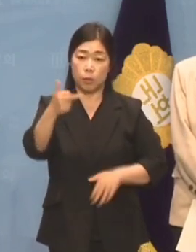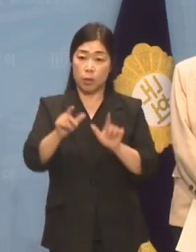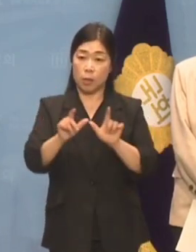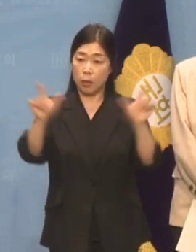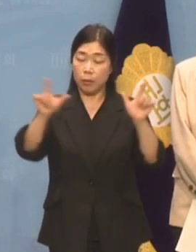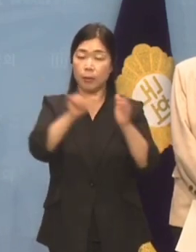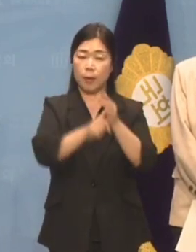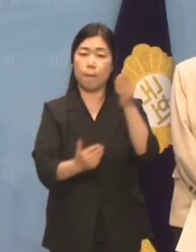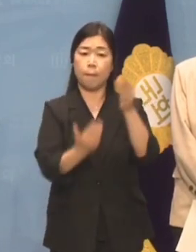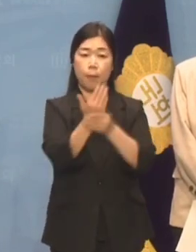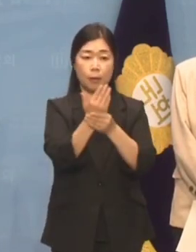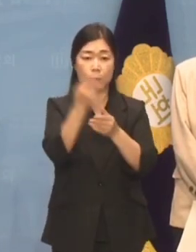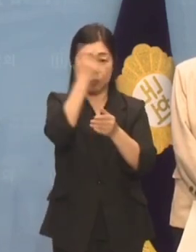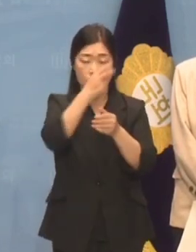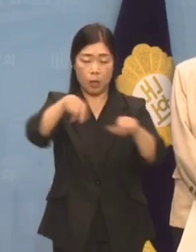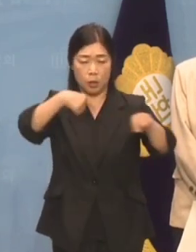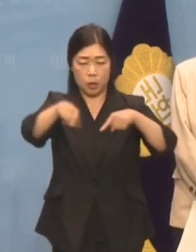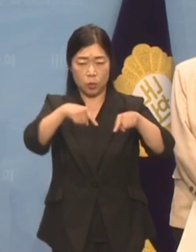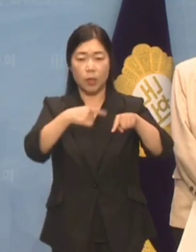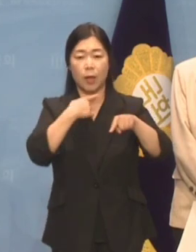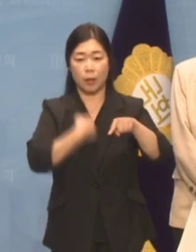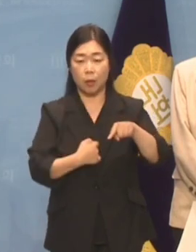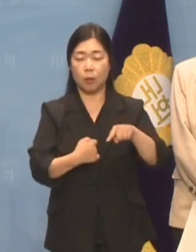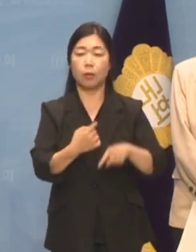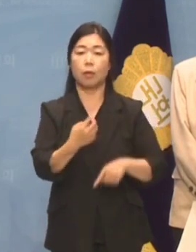2017년 당시 이 사건을 수사 지휘한